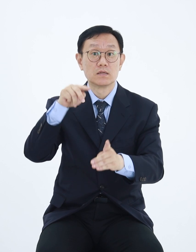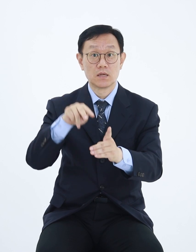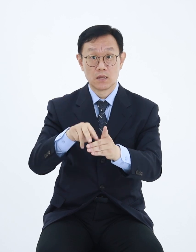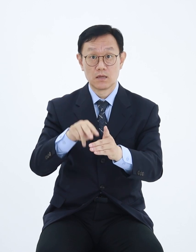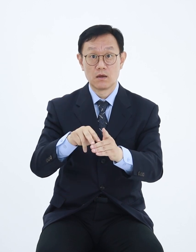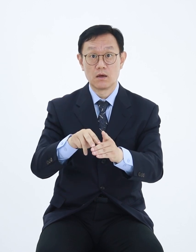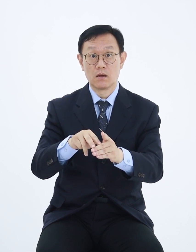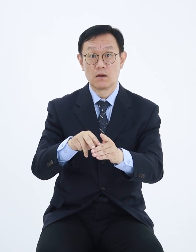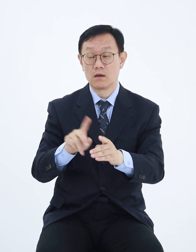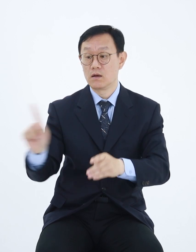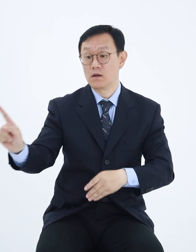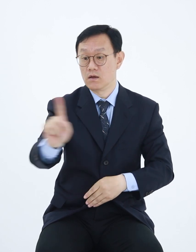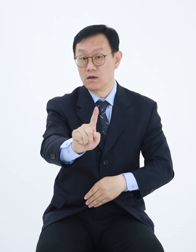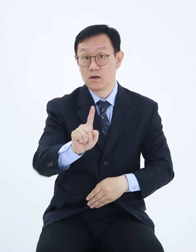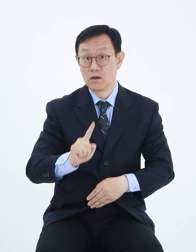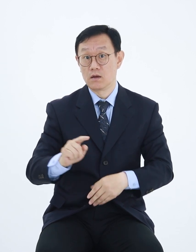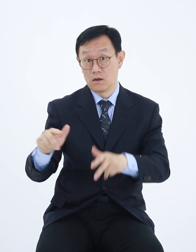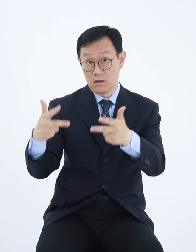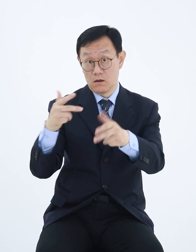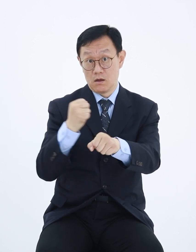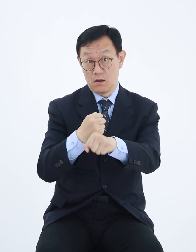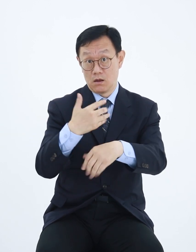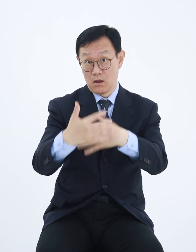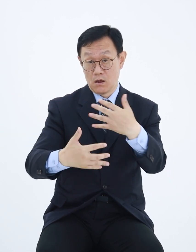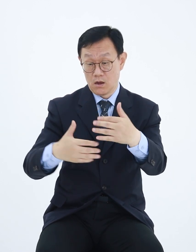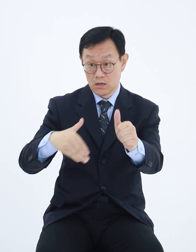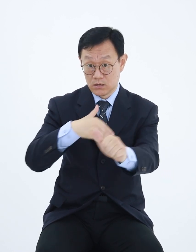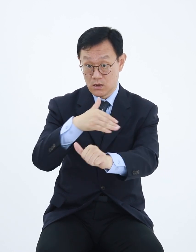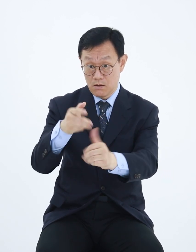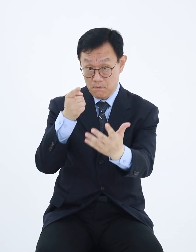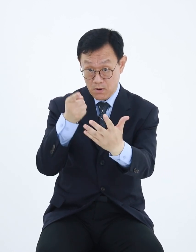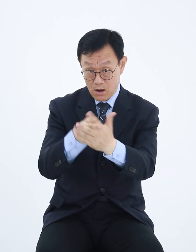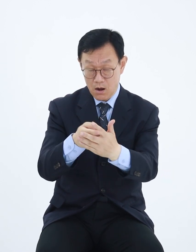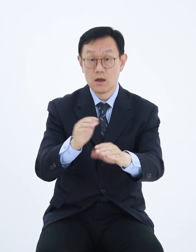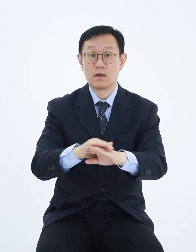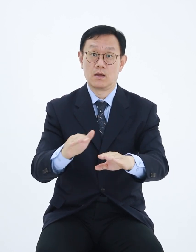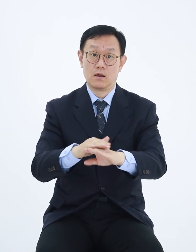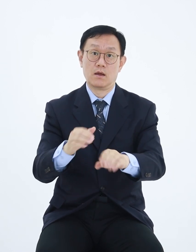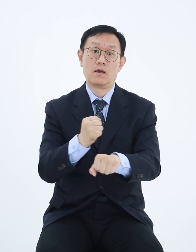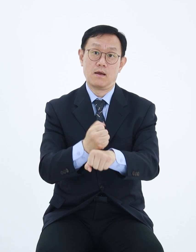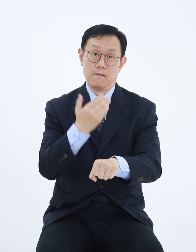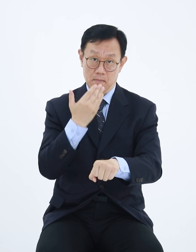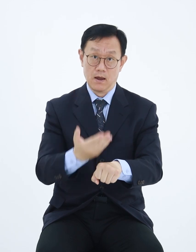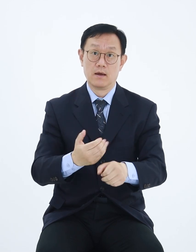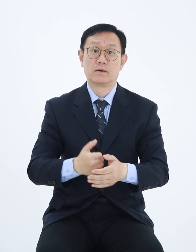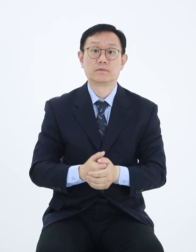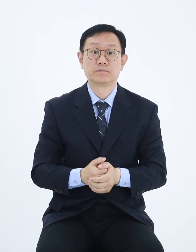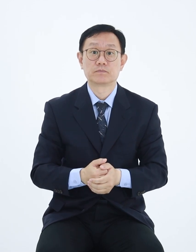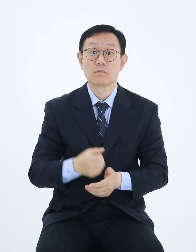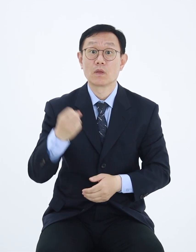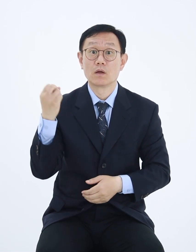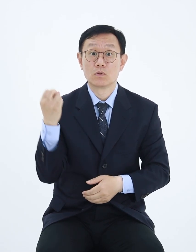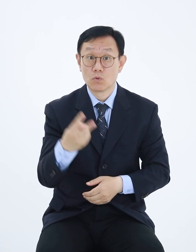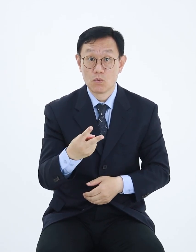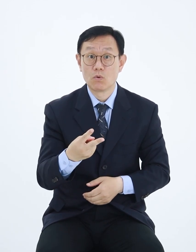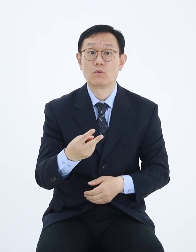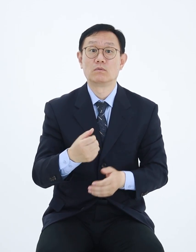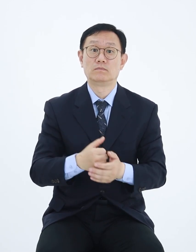영상통화를 함으로써 보다 신속한 상황 파악과 대처가 가능하도록 한 것입니다. 또한 이에 머물지 않고